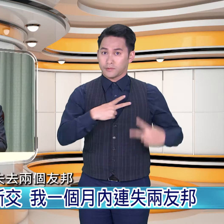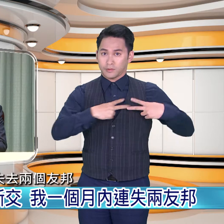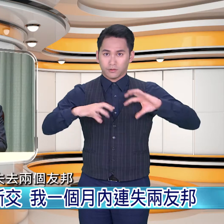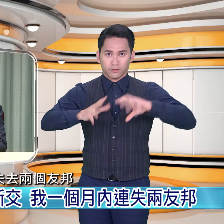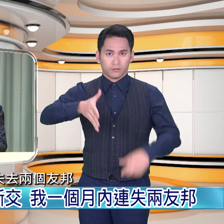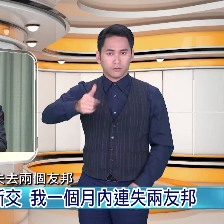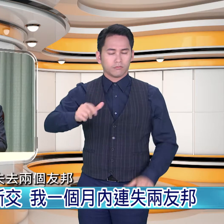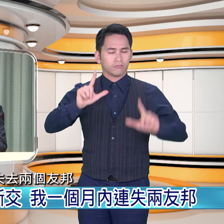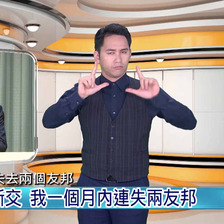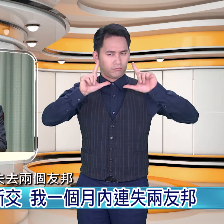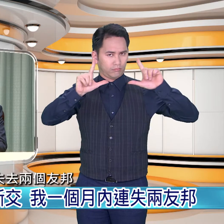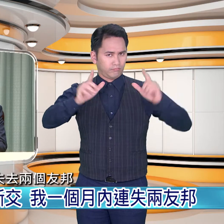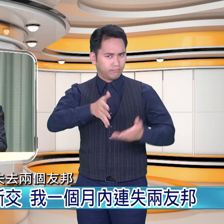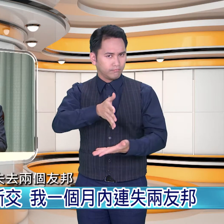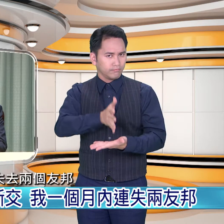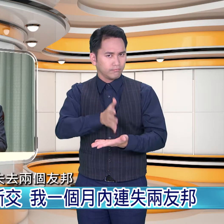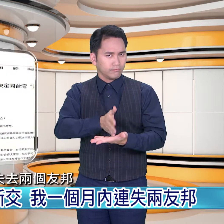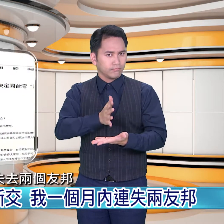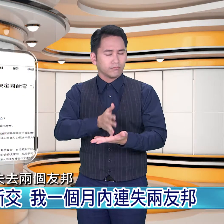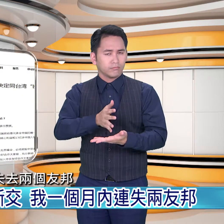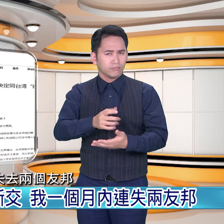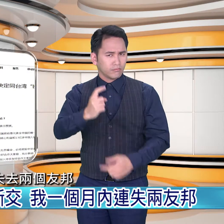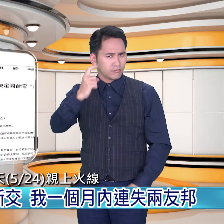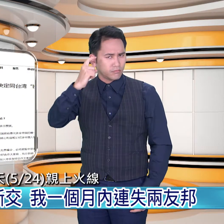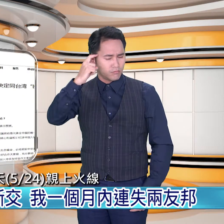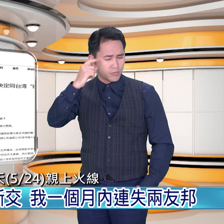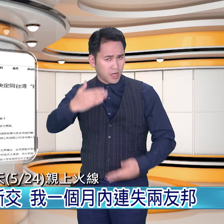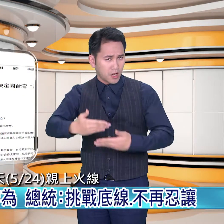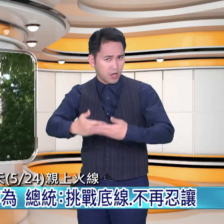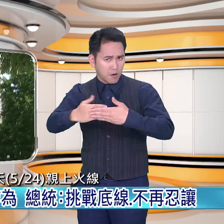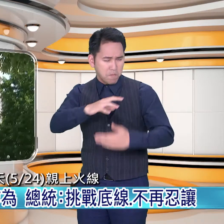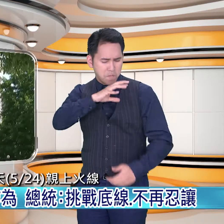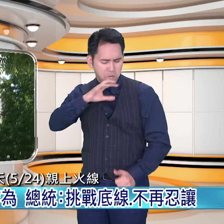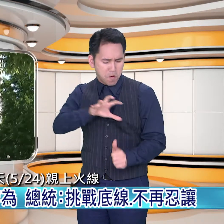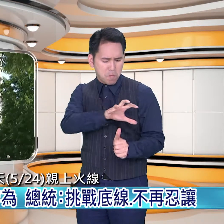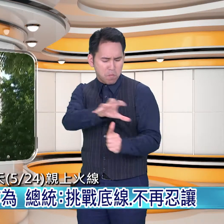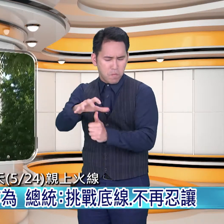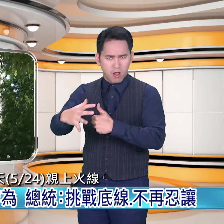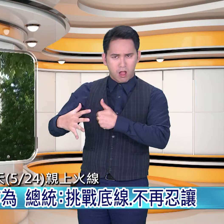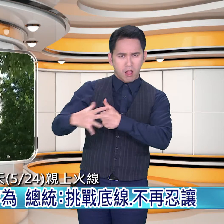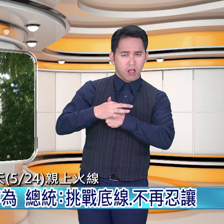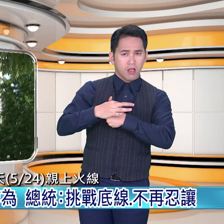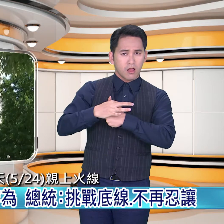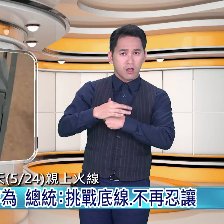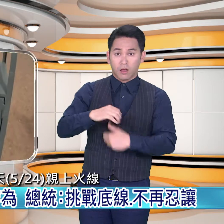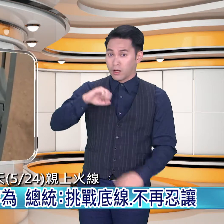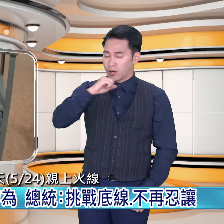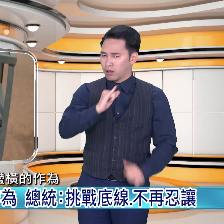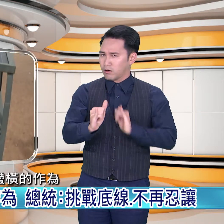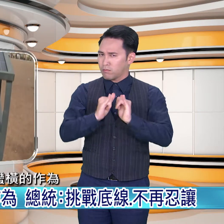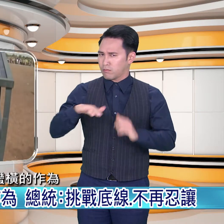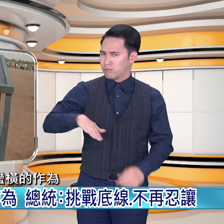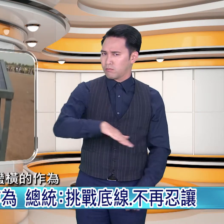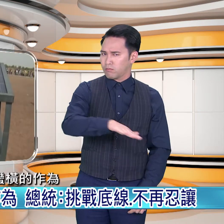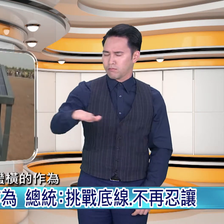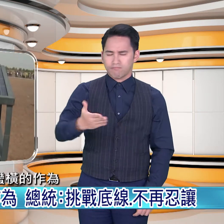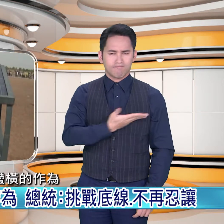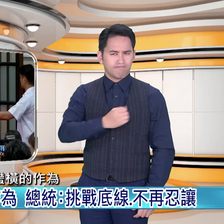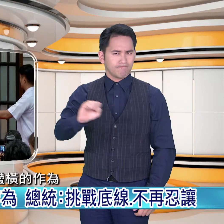连续失去两个友邦。总统蔡英文昨天亲上火线，表示中国这些蛮横的